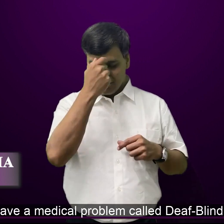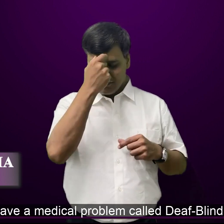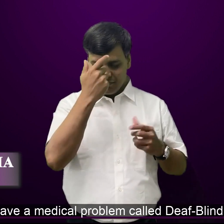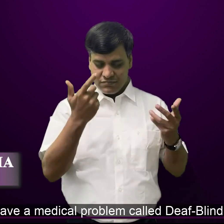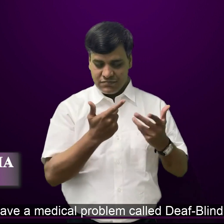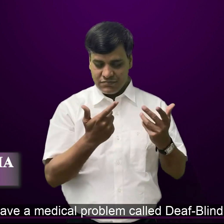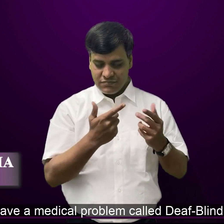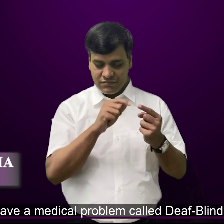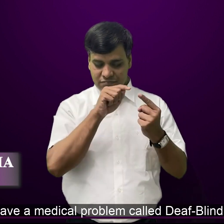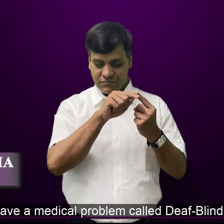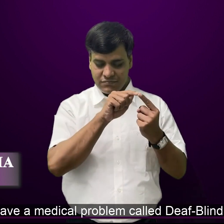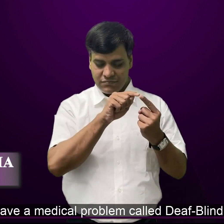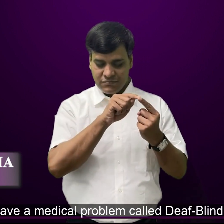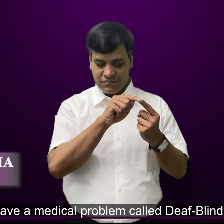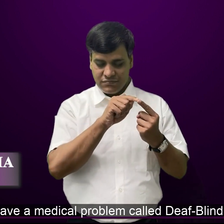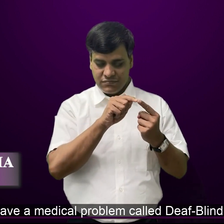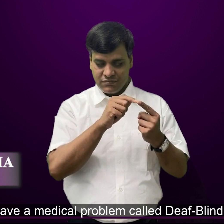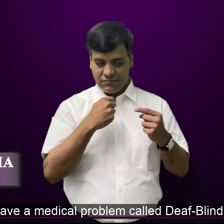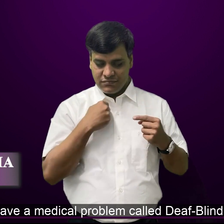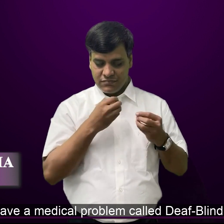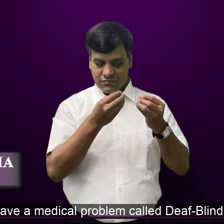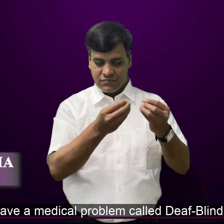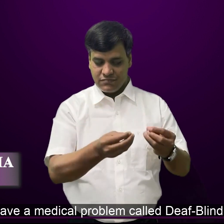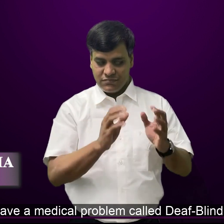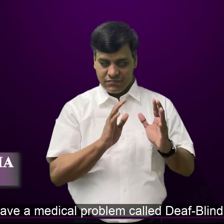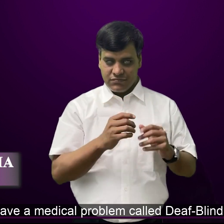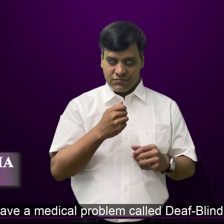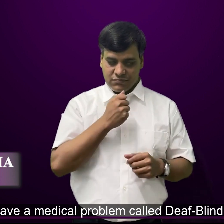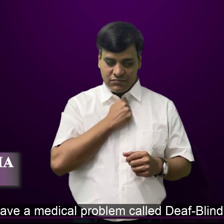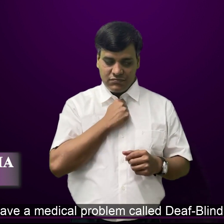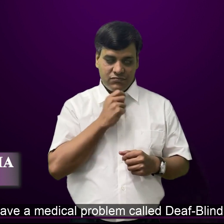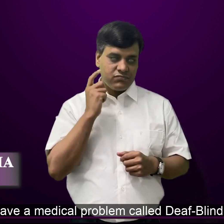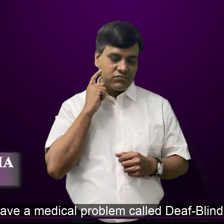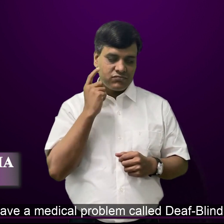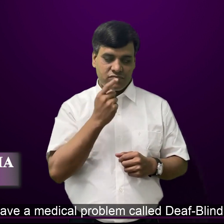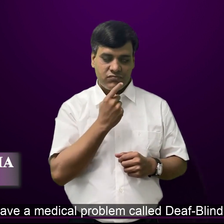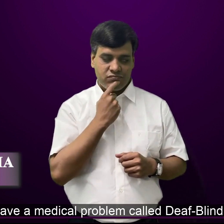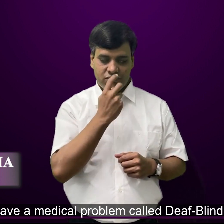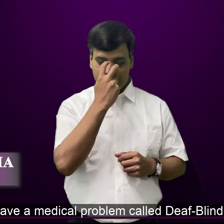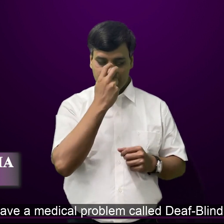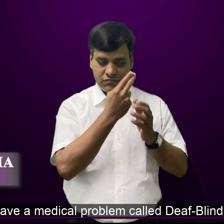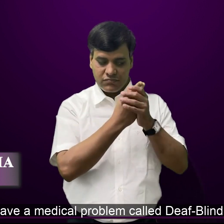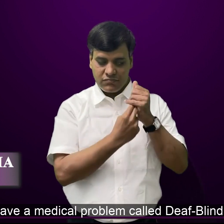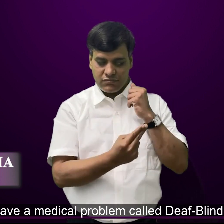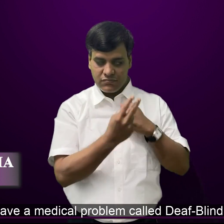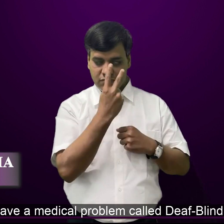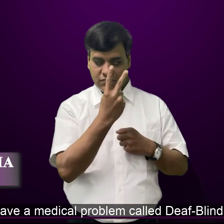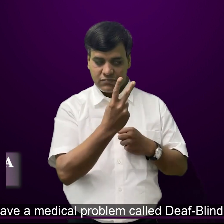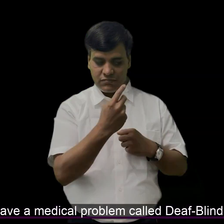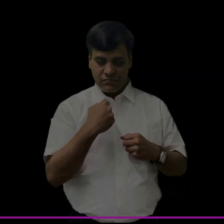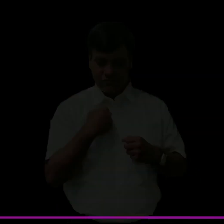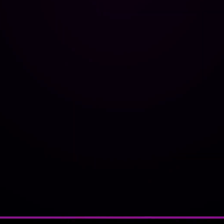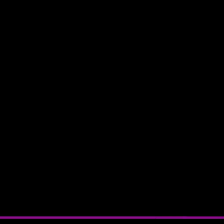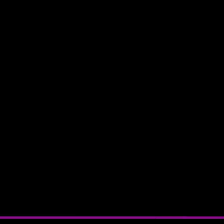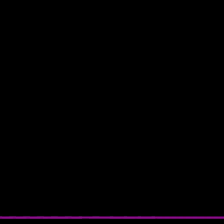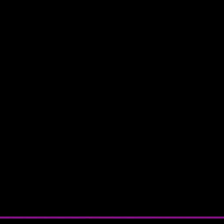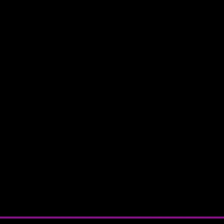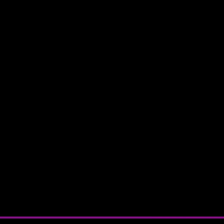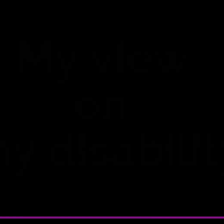बचपन से ही मुझे एक चिकित्सक कठिनाई रही है जिसको दृष्टिबाधित बधिरता कहते हैं।